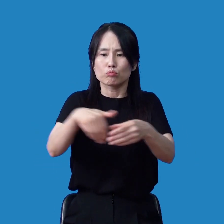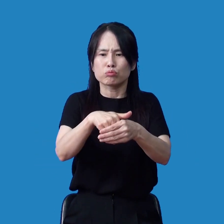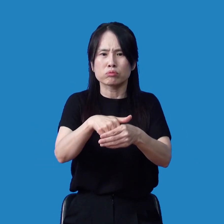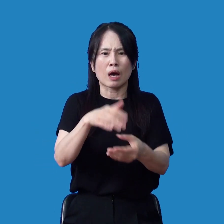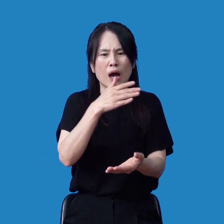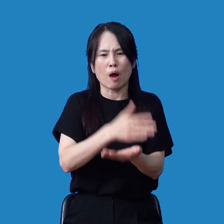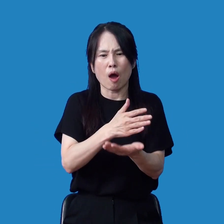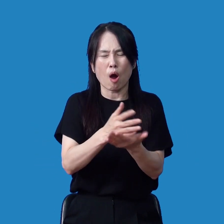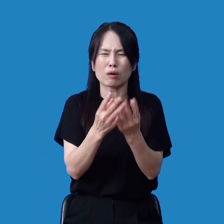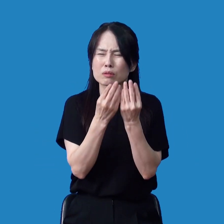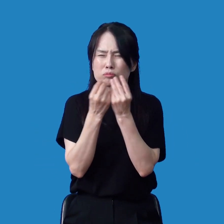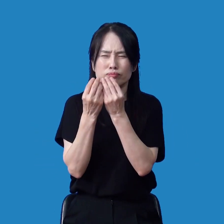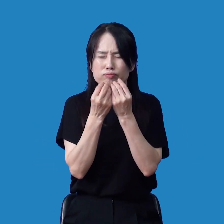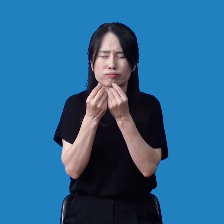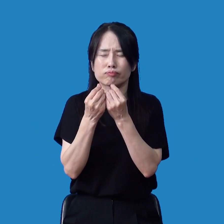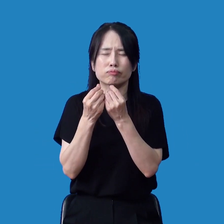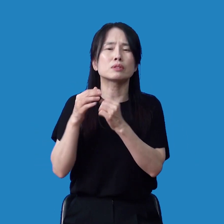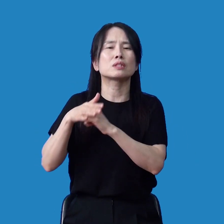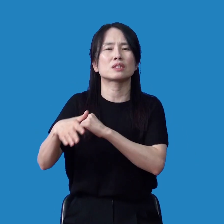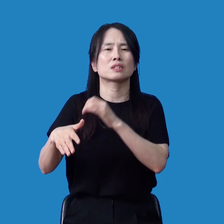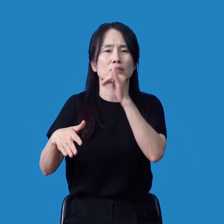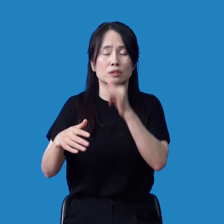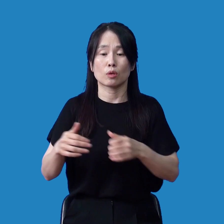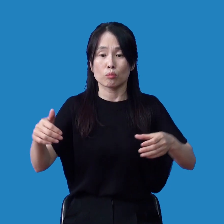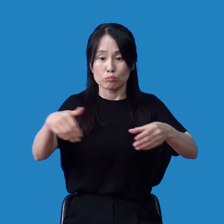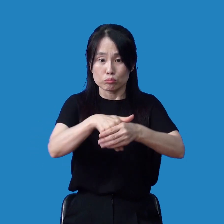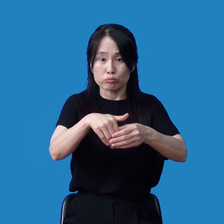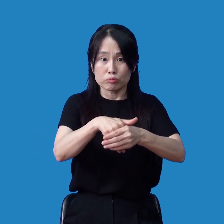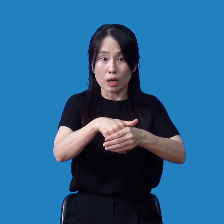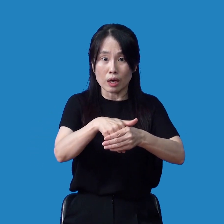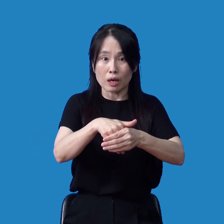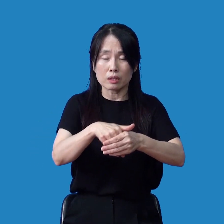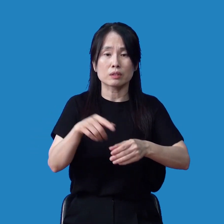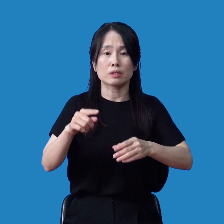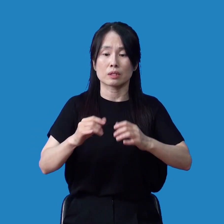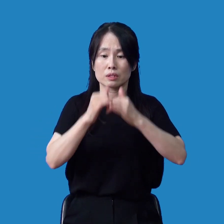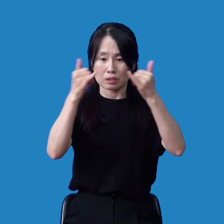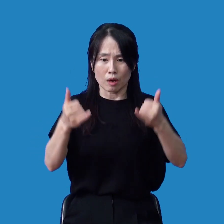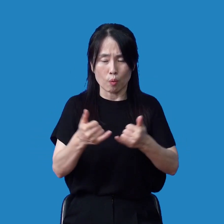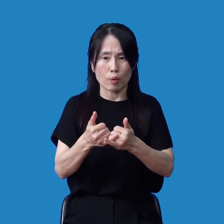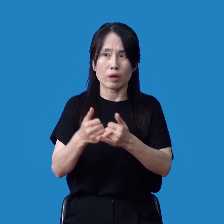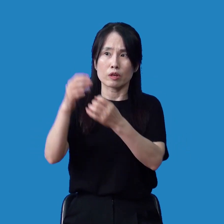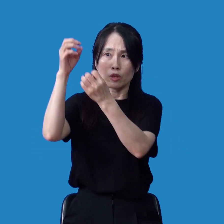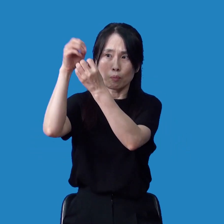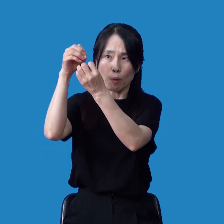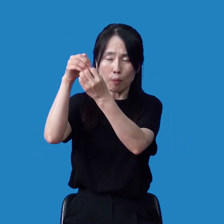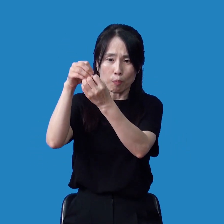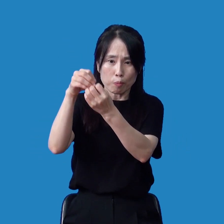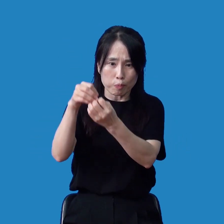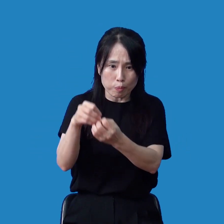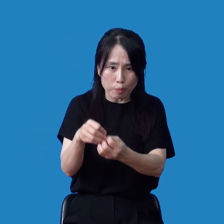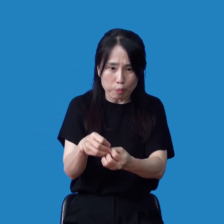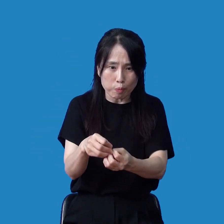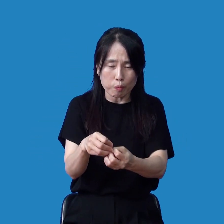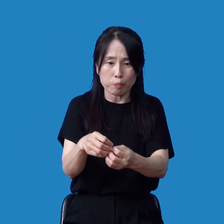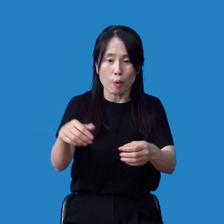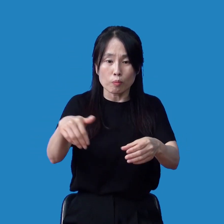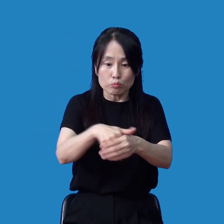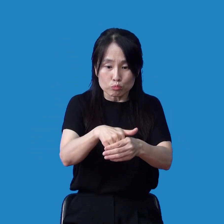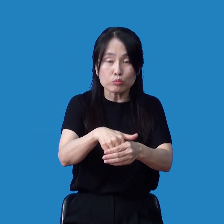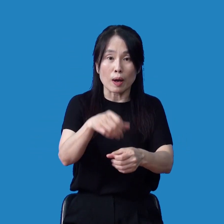문화다원주의입니다. 문화는 그 사회의 오랜 전통과 삶의 결과로 만들어진 것이기